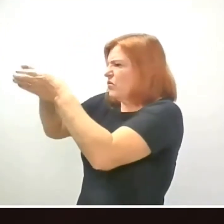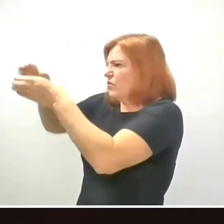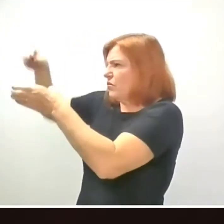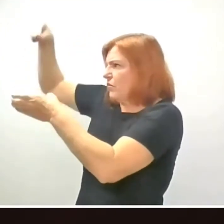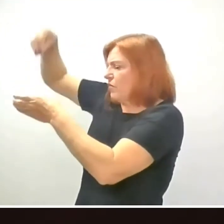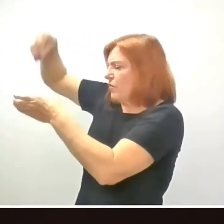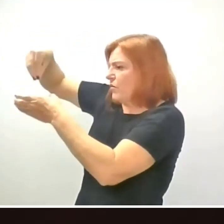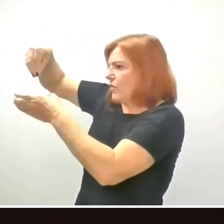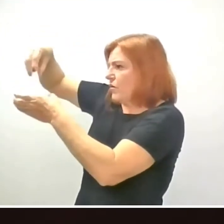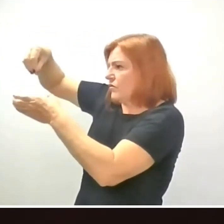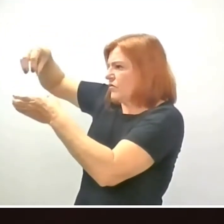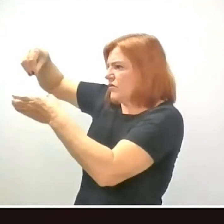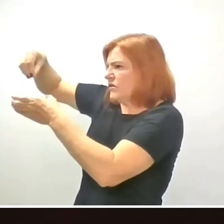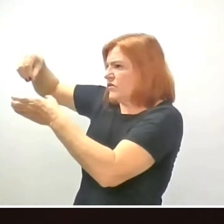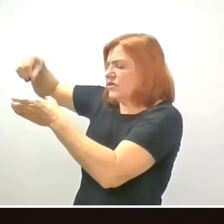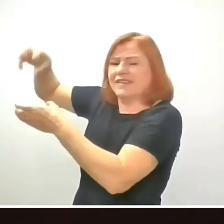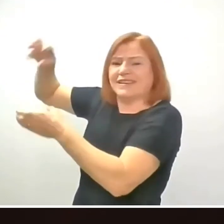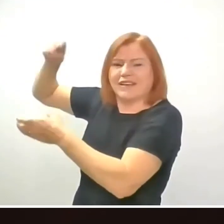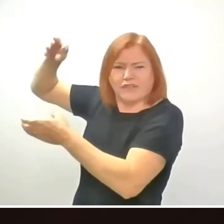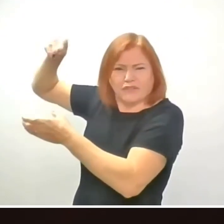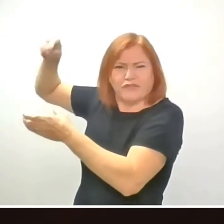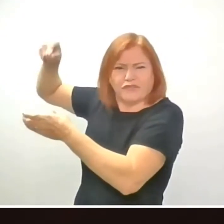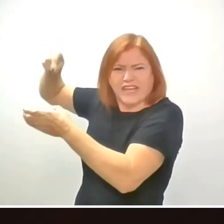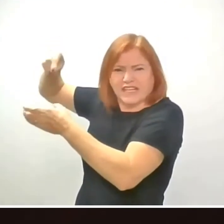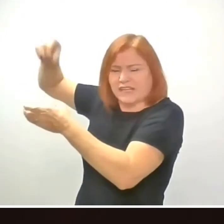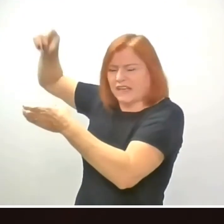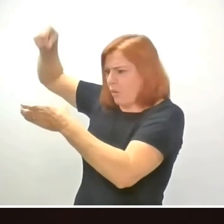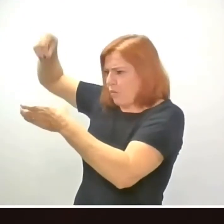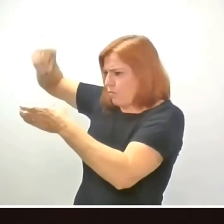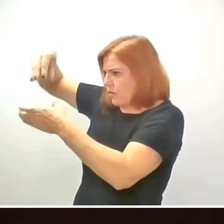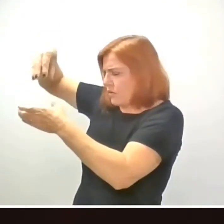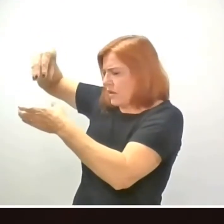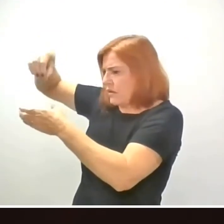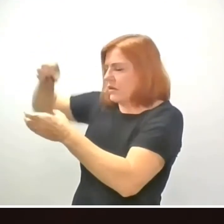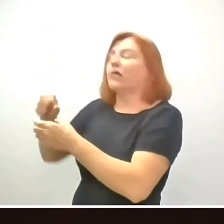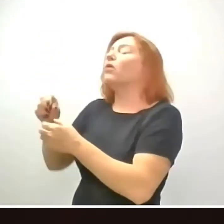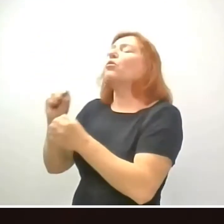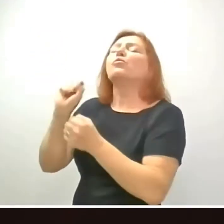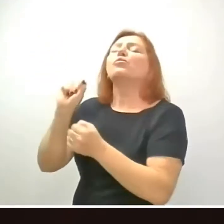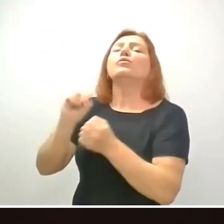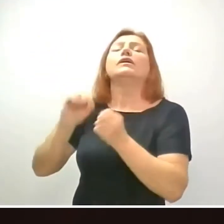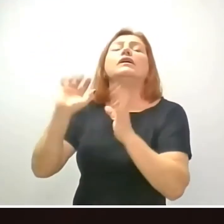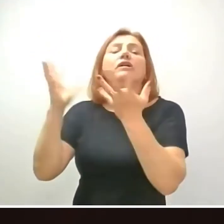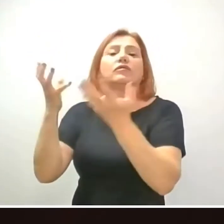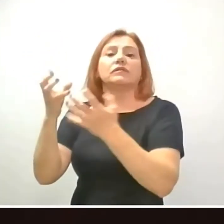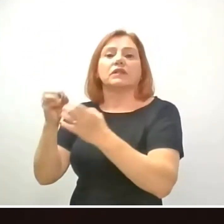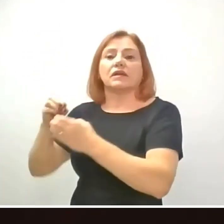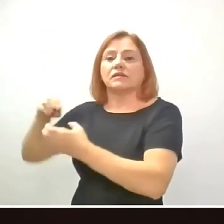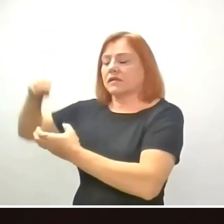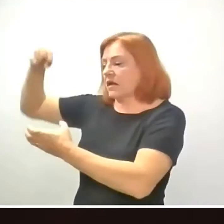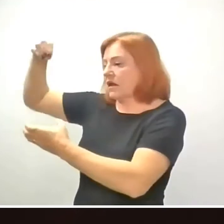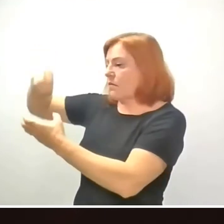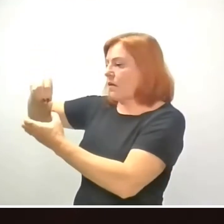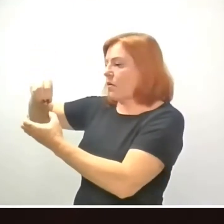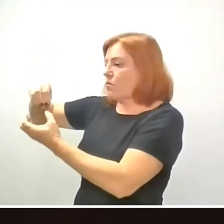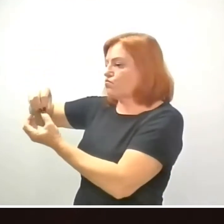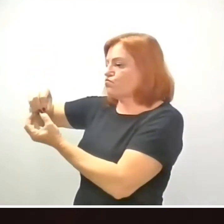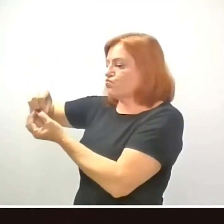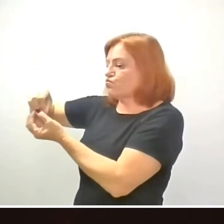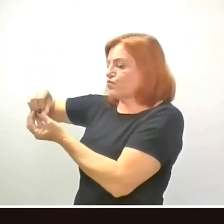né? Aí fica uma massa fermentada, inchada, né? Então, o fermento,